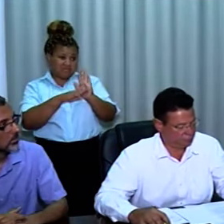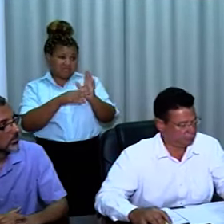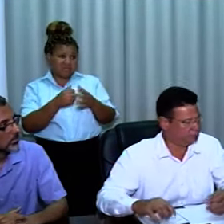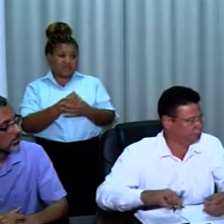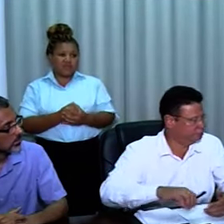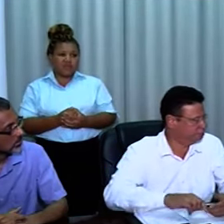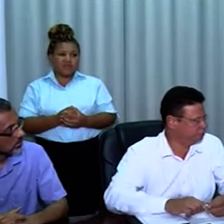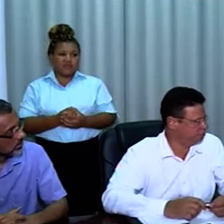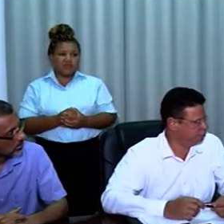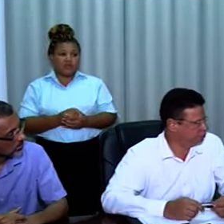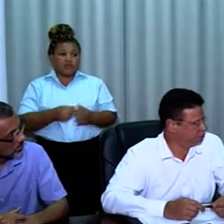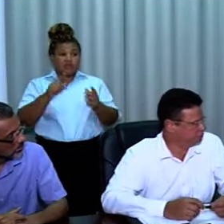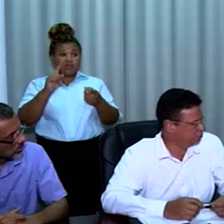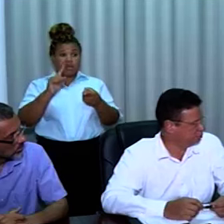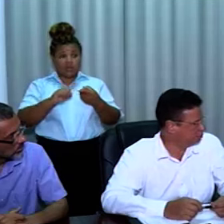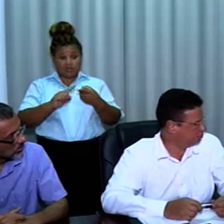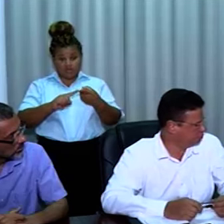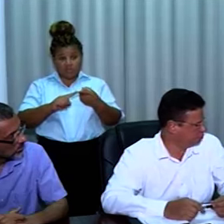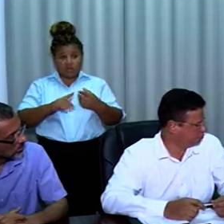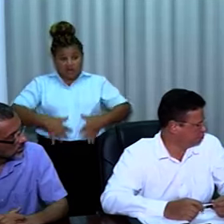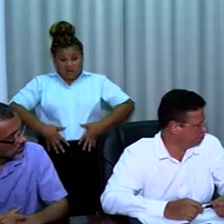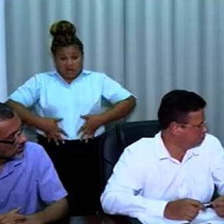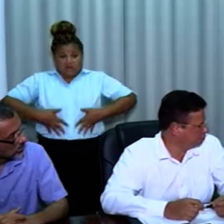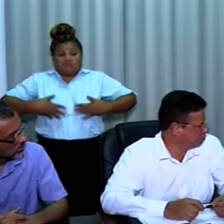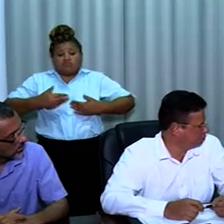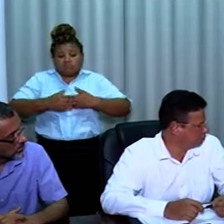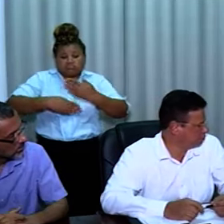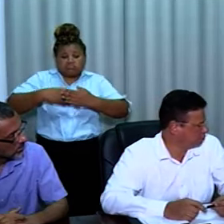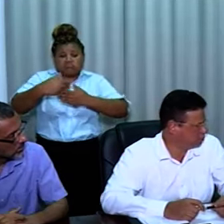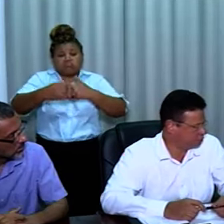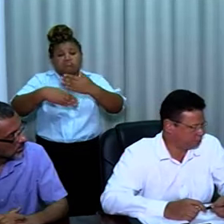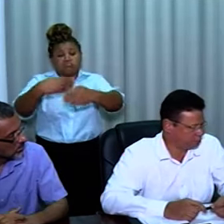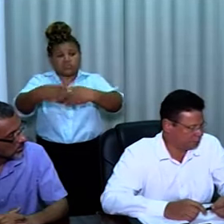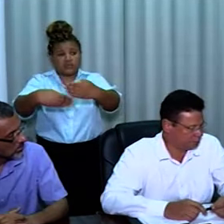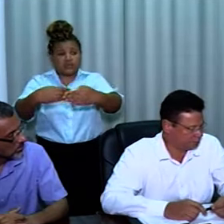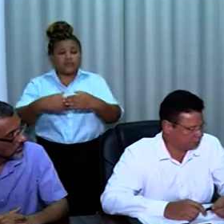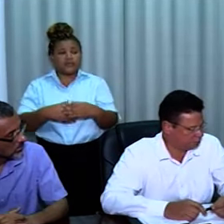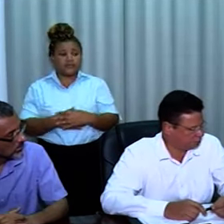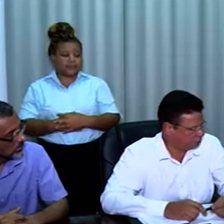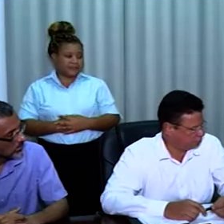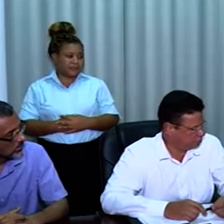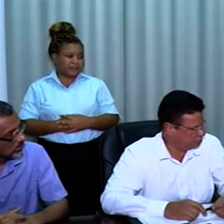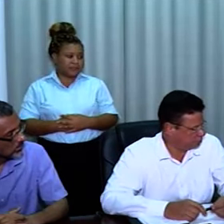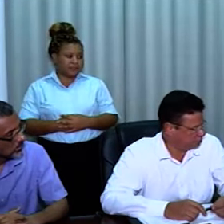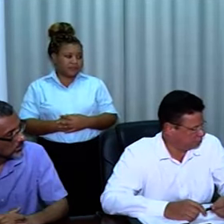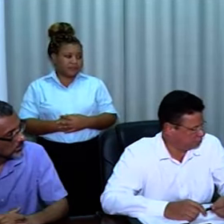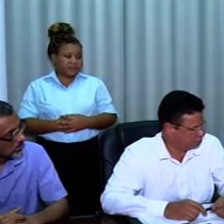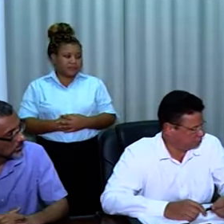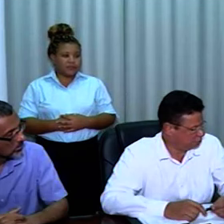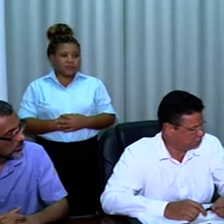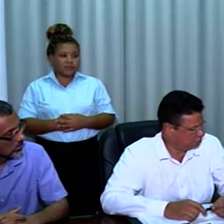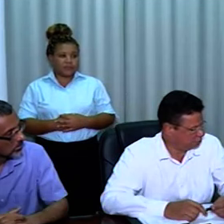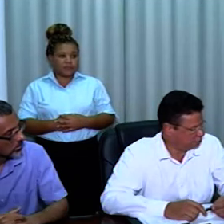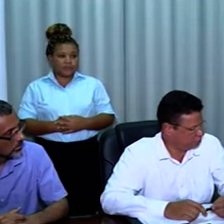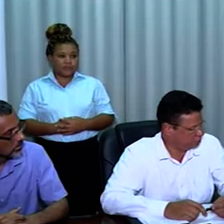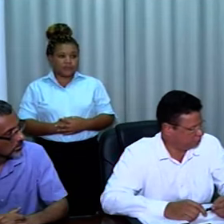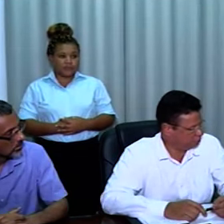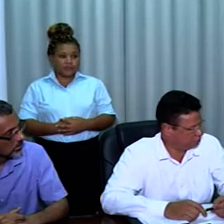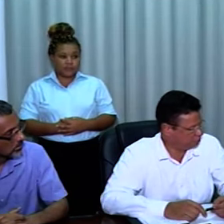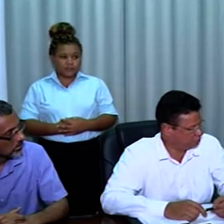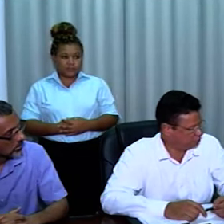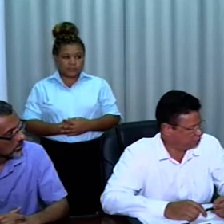sa stase-là, comment on appelle ça, nous sommes responsables pour l'emergency management dans le pays. So, c'est pour ça qu'ils ont nous joignent avec le département de la santé